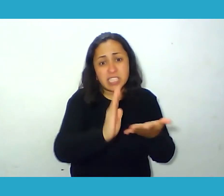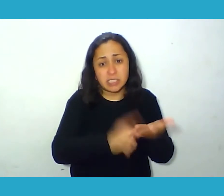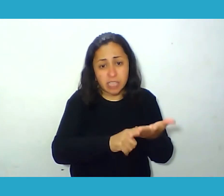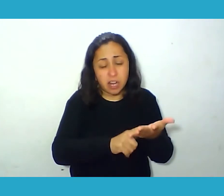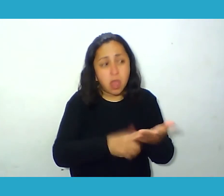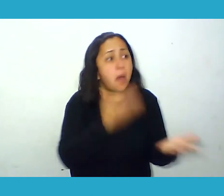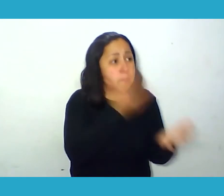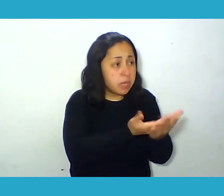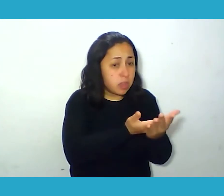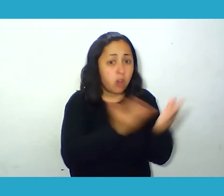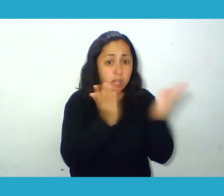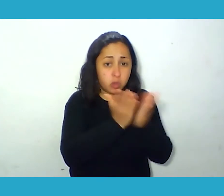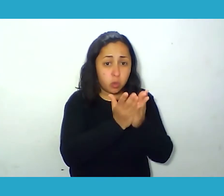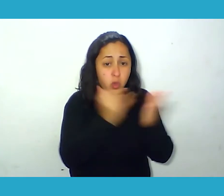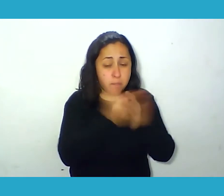ambiental,